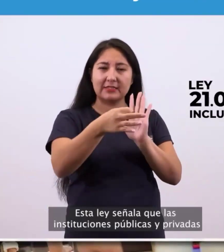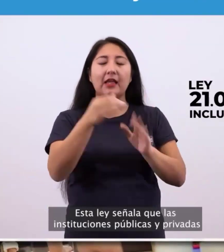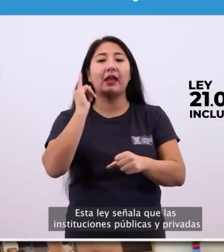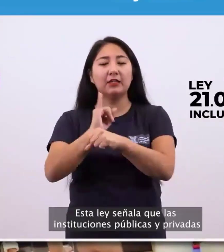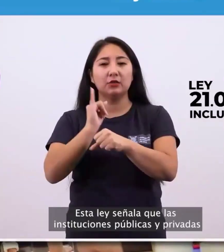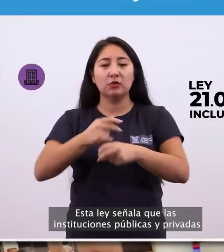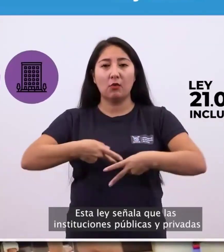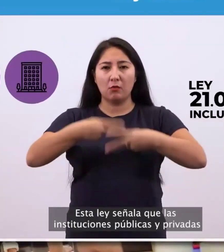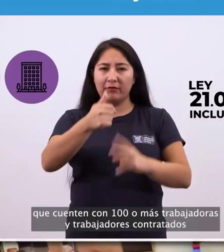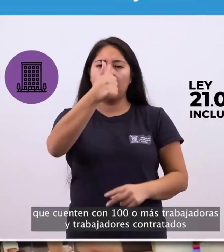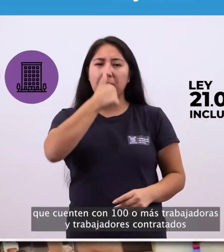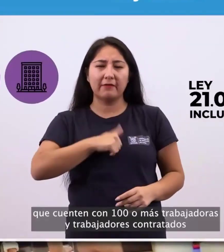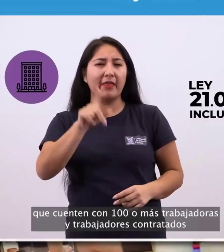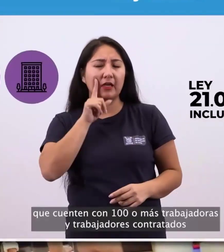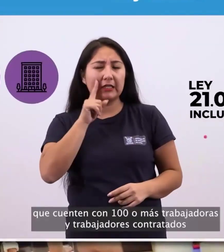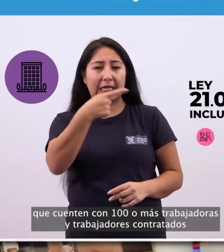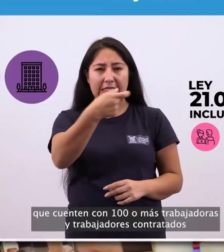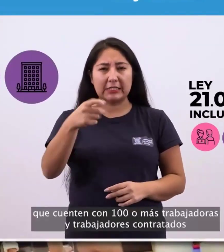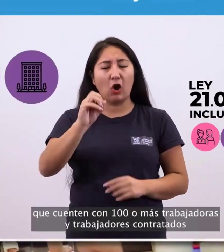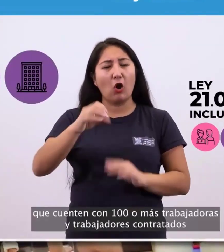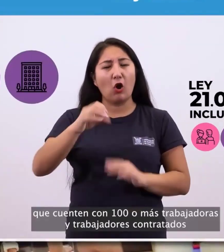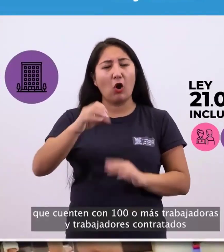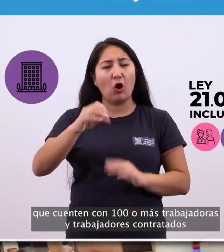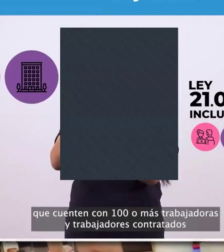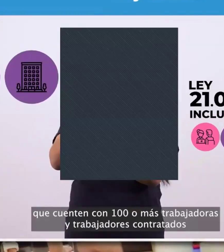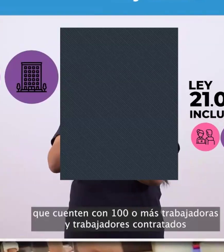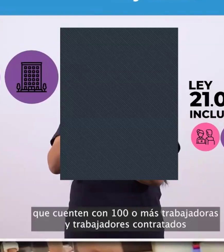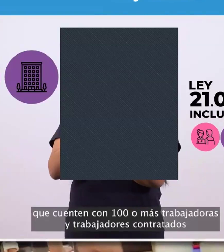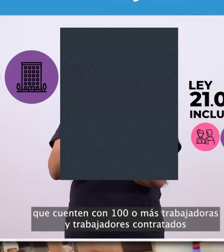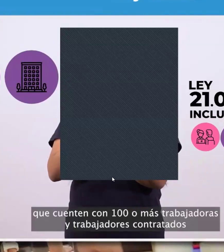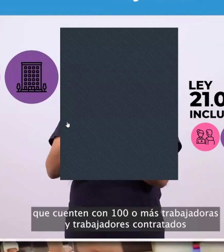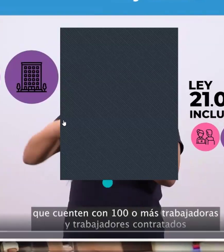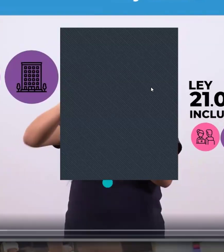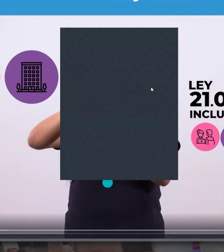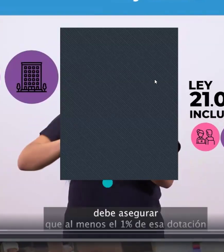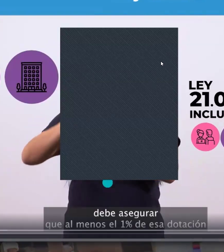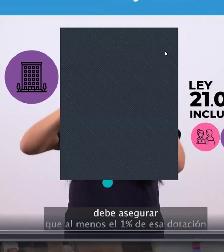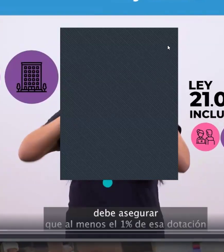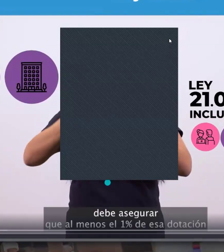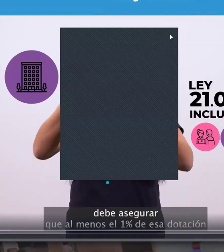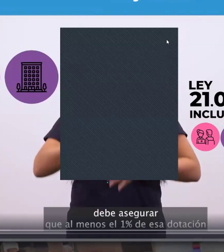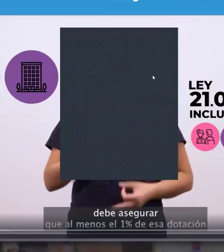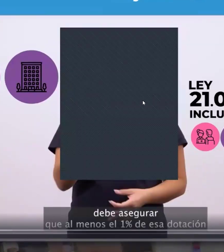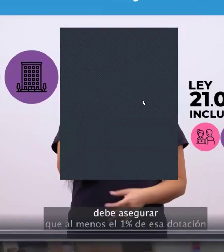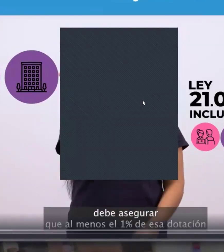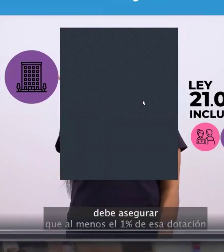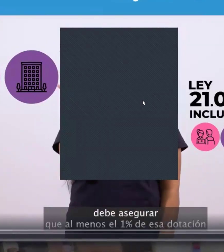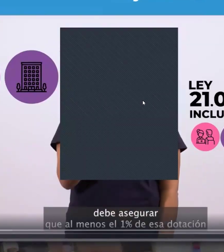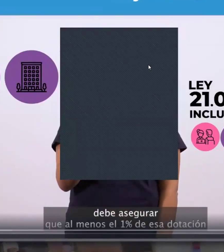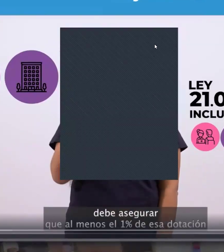instituciones públicas y privadas que cuenten con 100 o más trabajadoras y trabajadores contratados debe asegurar que al menos el 1%